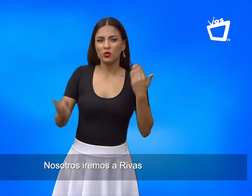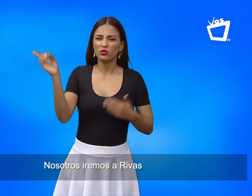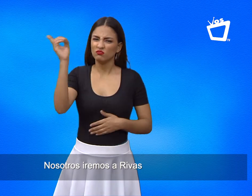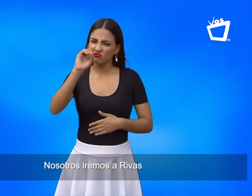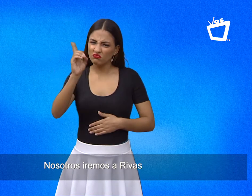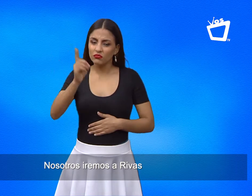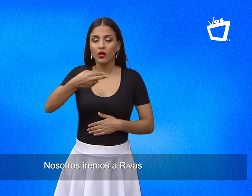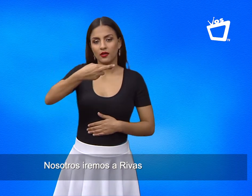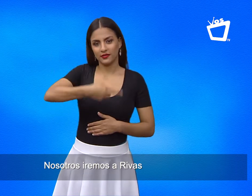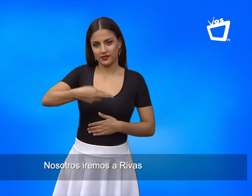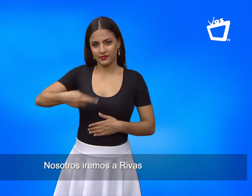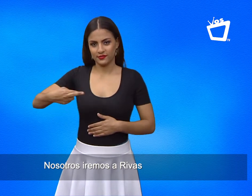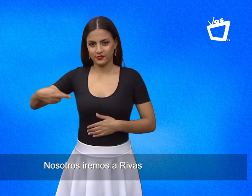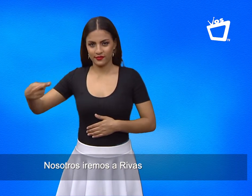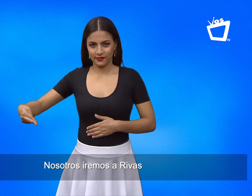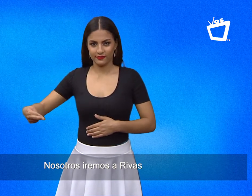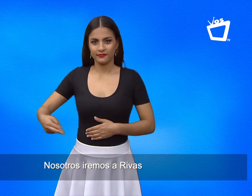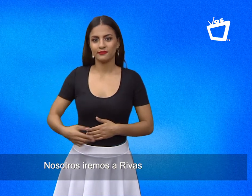Nosotros iremos a Rivas.